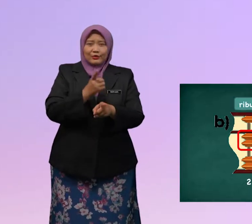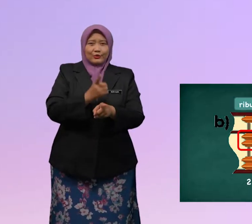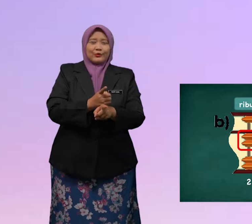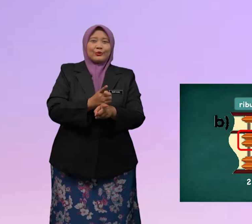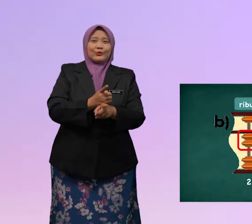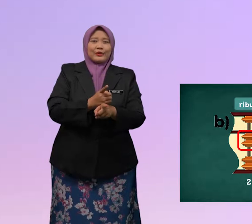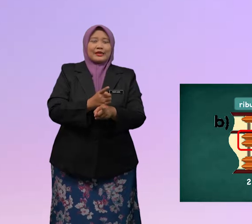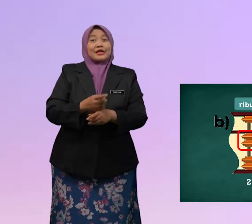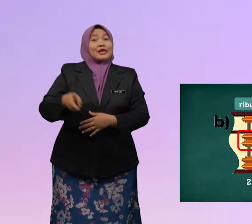Betul.